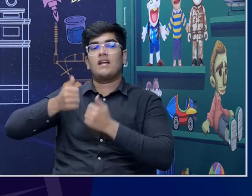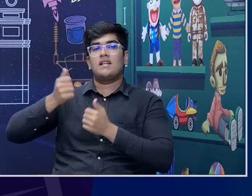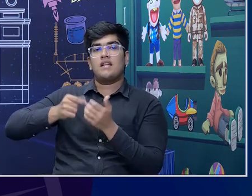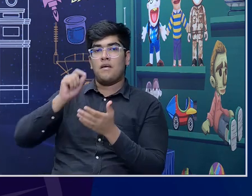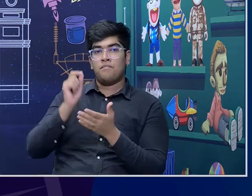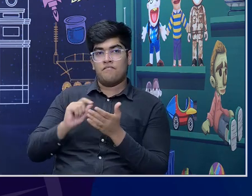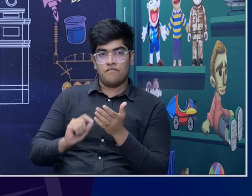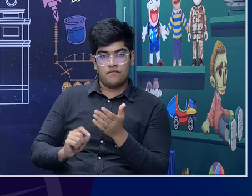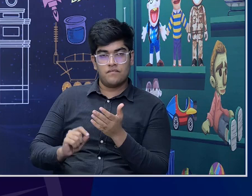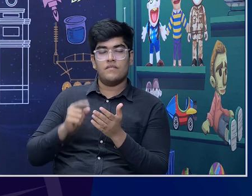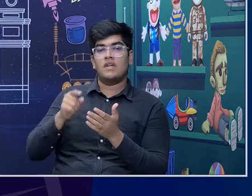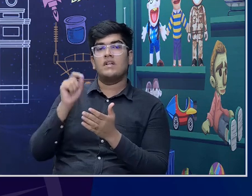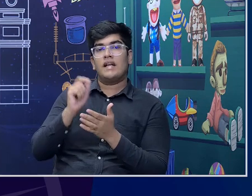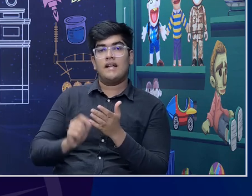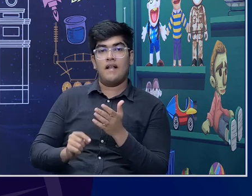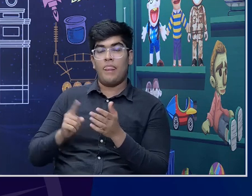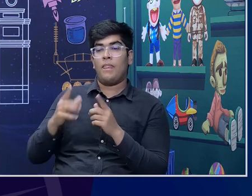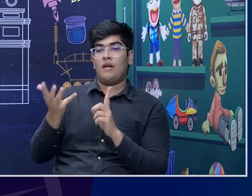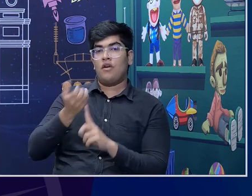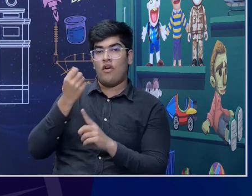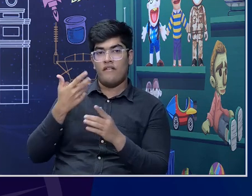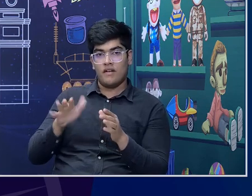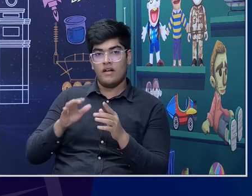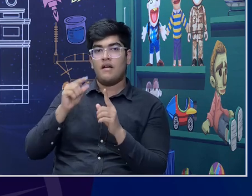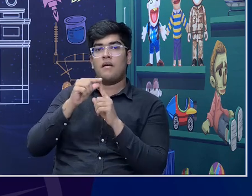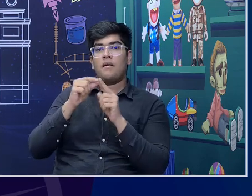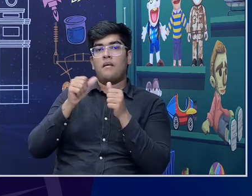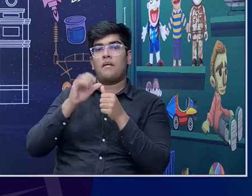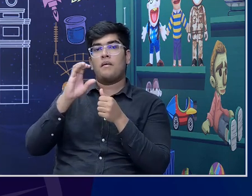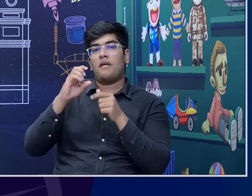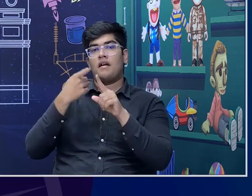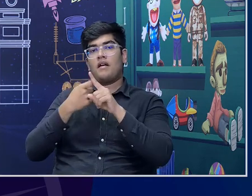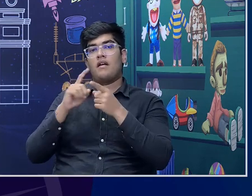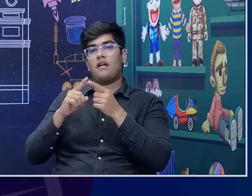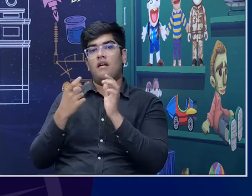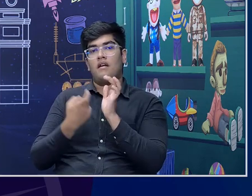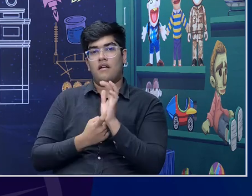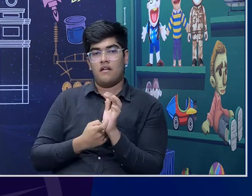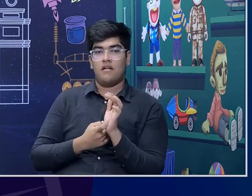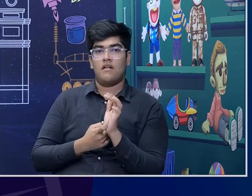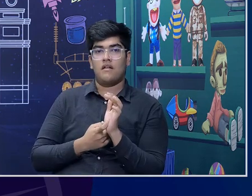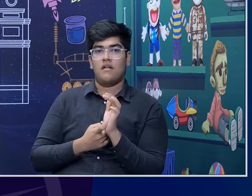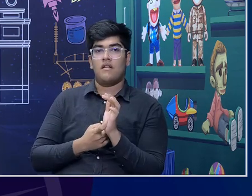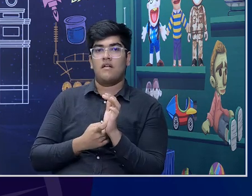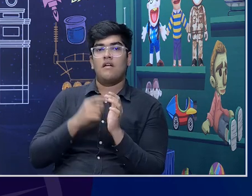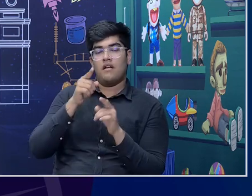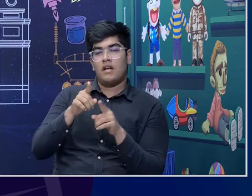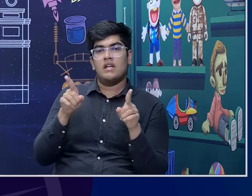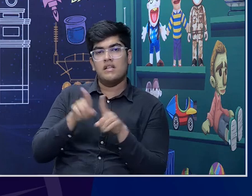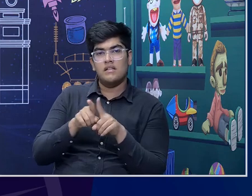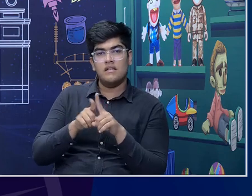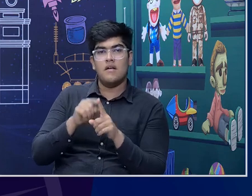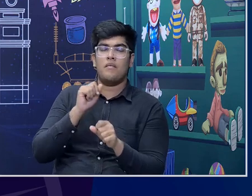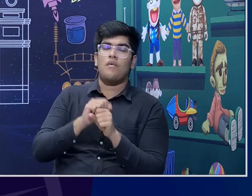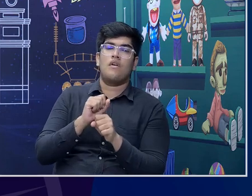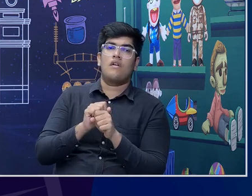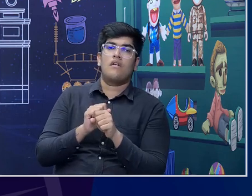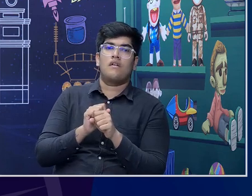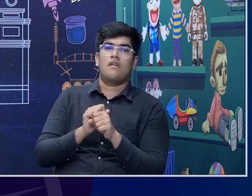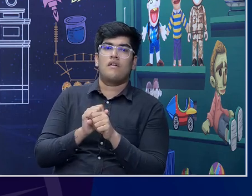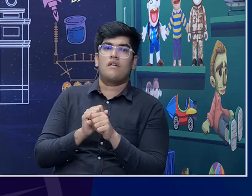इंतिहान दिया, और फिर वो पैकर से डाकिये बने, तो पैकर को भी सारे वही काम करने हैं, डाकिये में